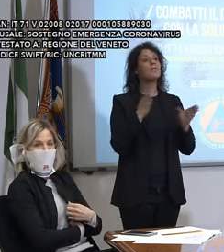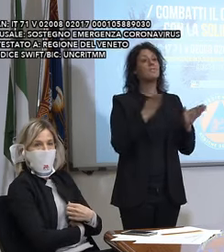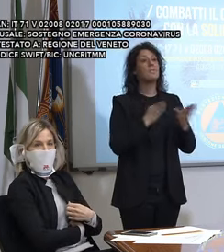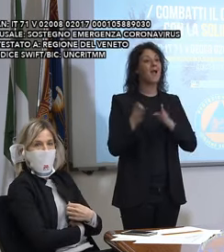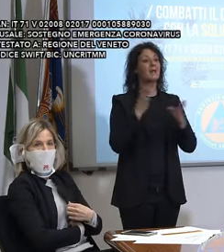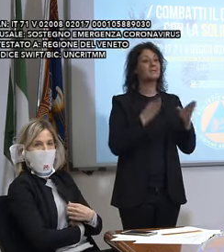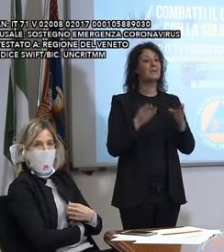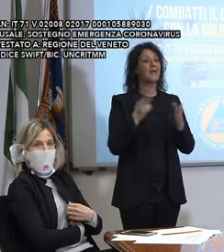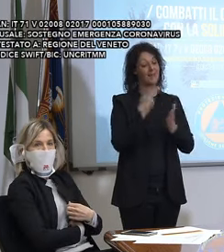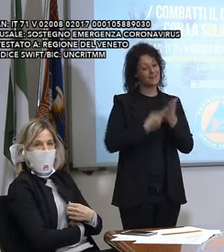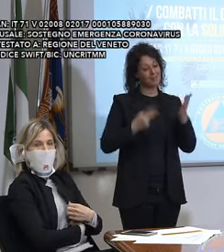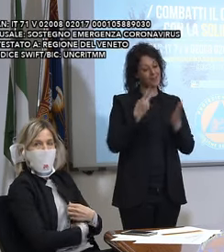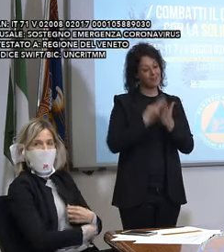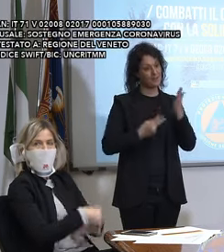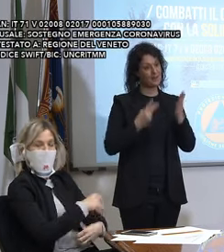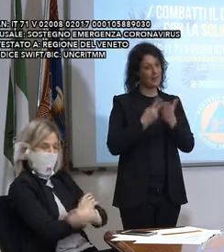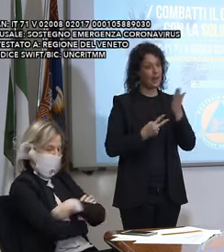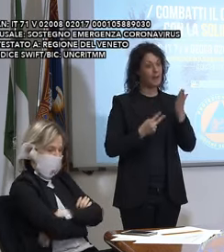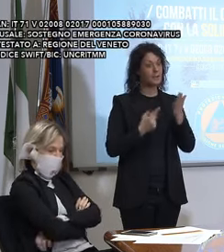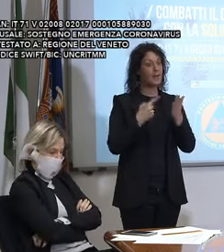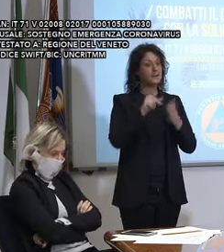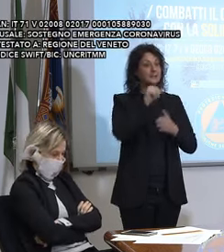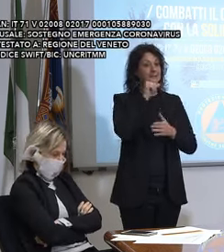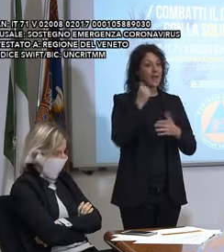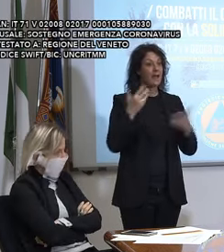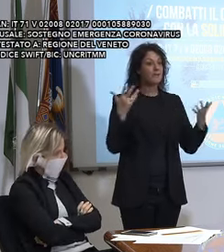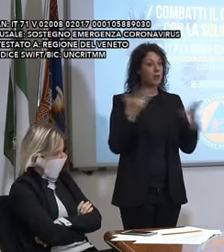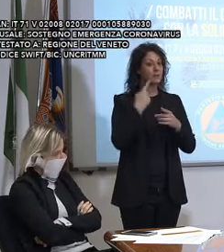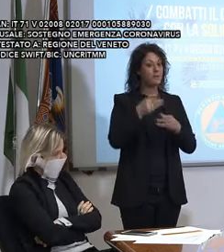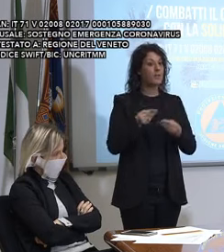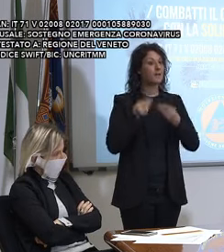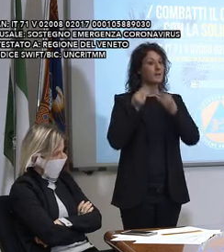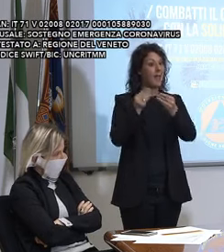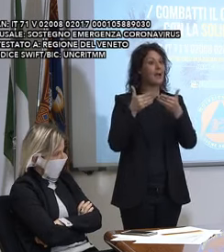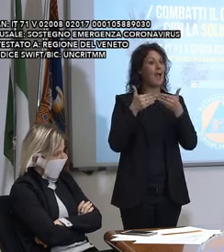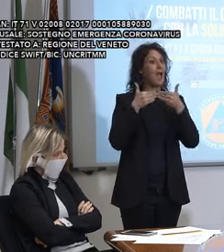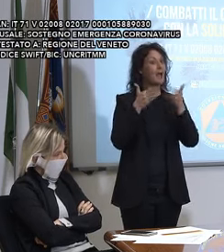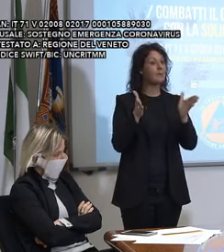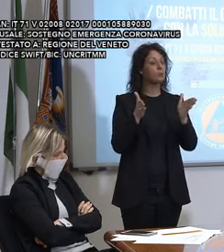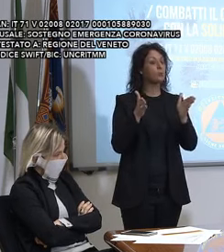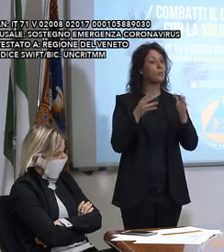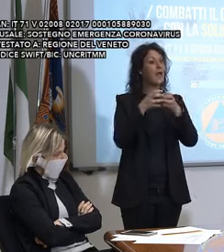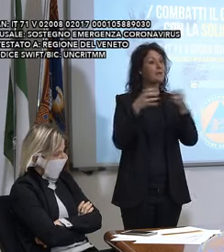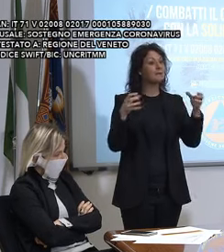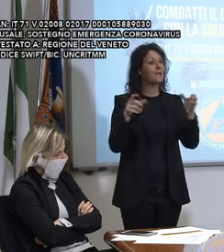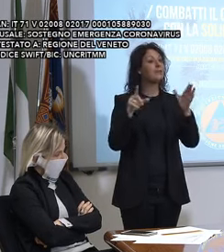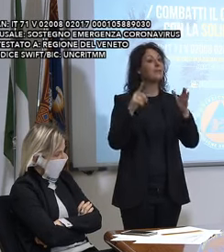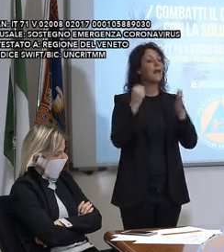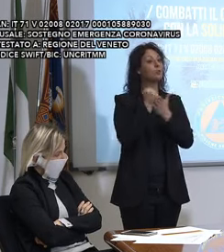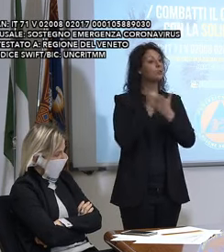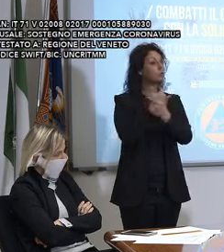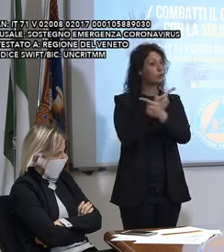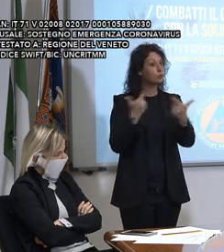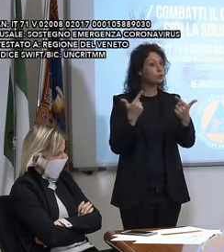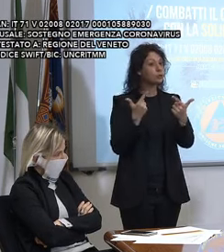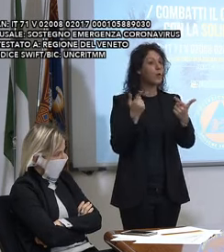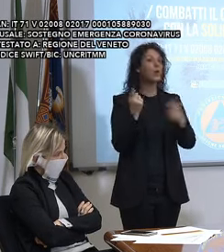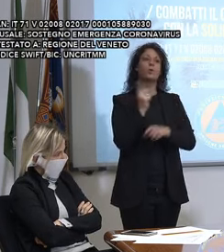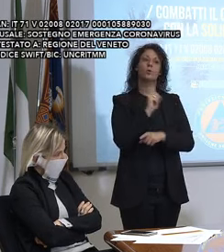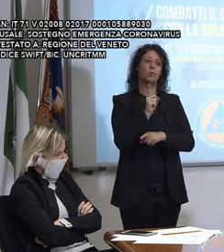far aprire nuove aziende, che oggi non sono autorizzate. Ma è una fase nella quale le aziende aperte o